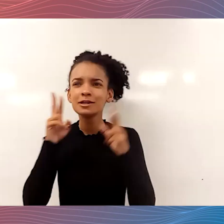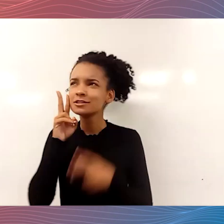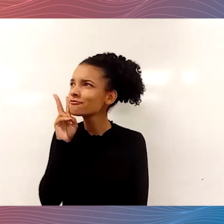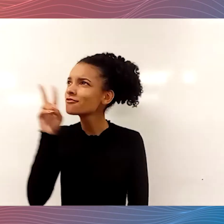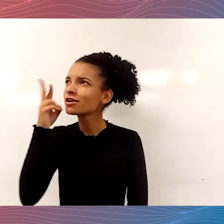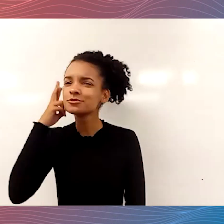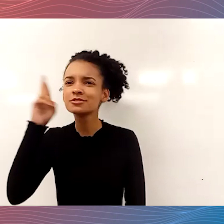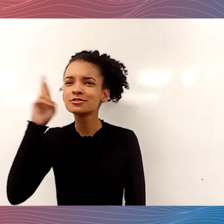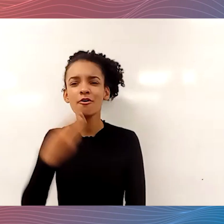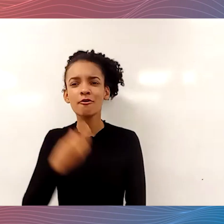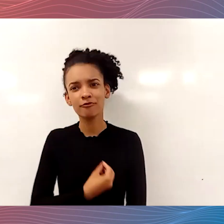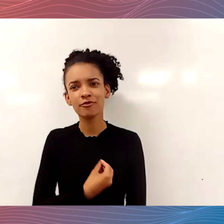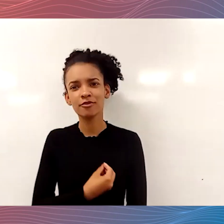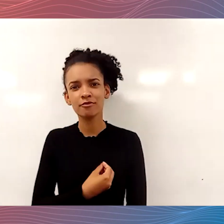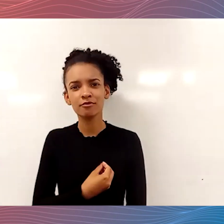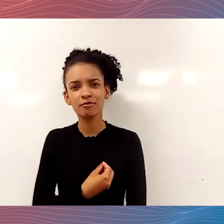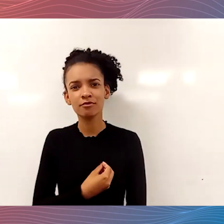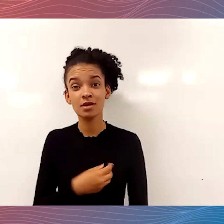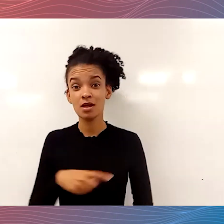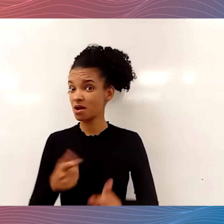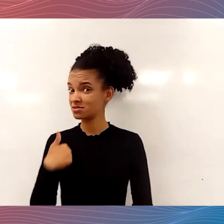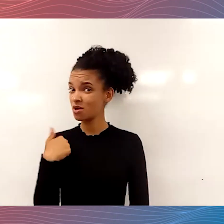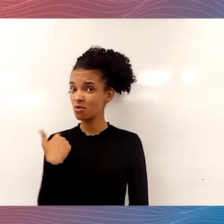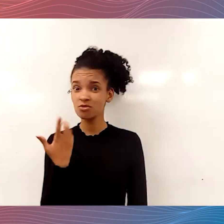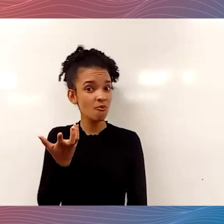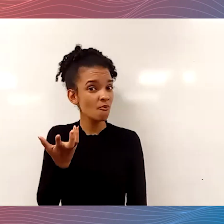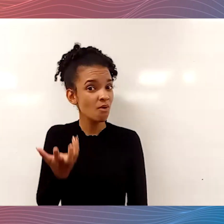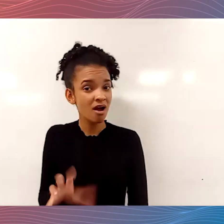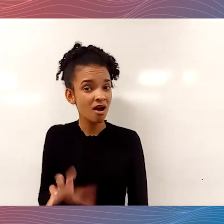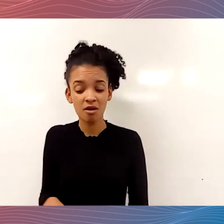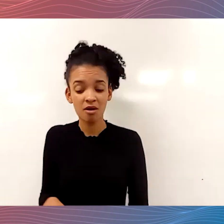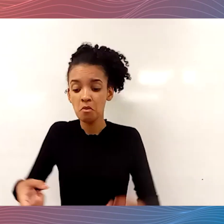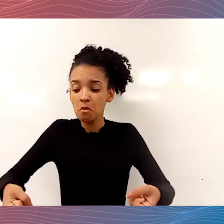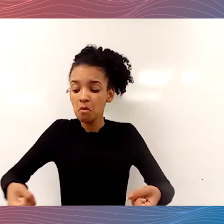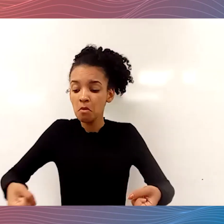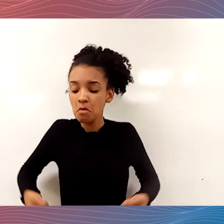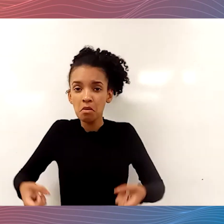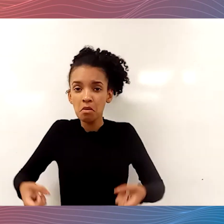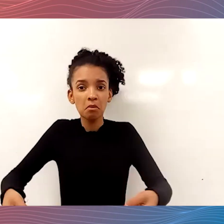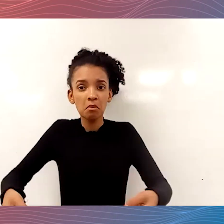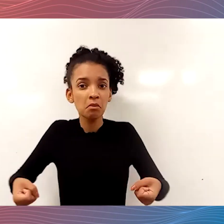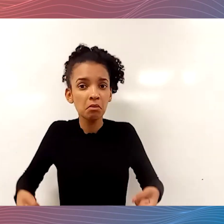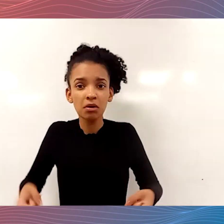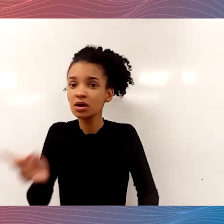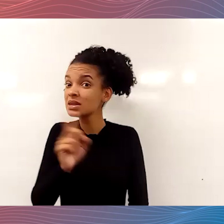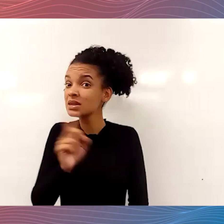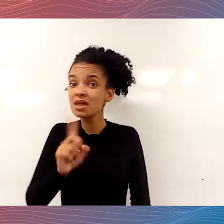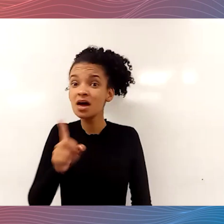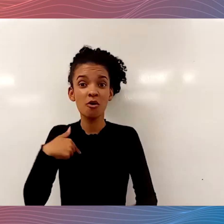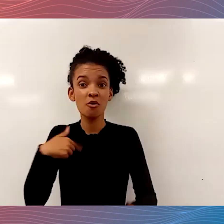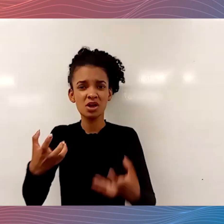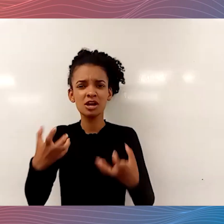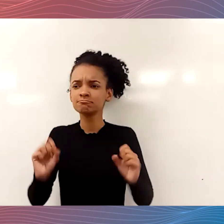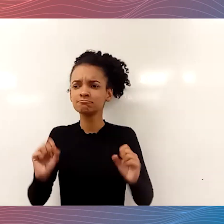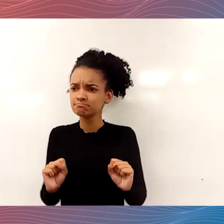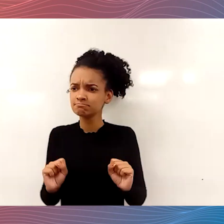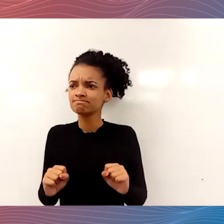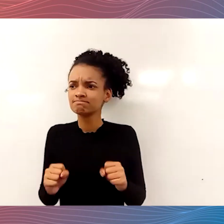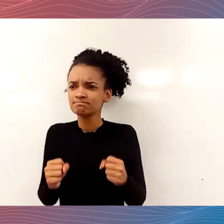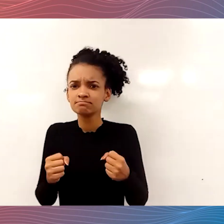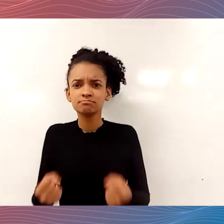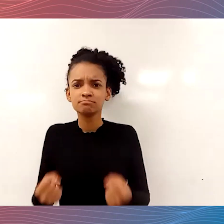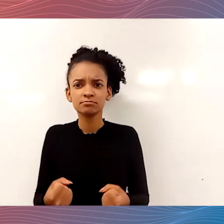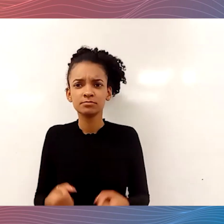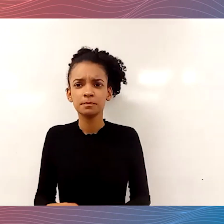não quero estar de cadeira de rodas, quero estar na ativa. Então nós temos que apressar.